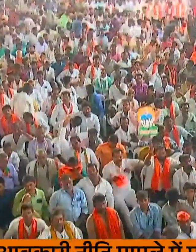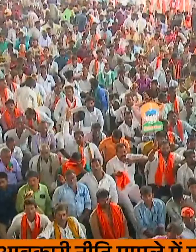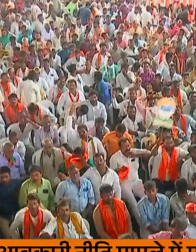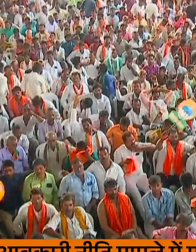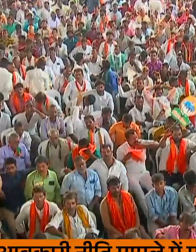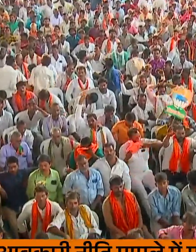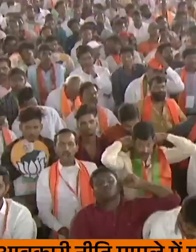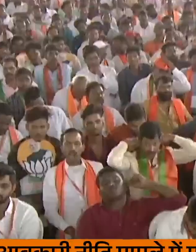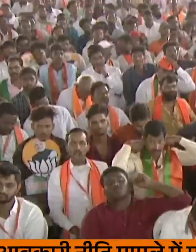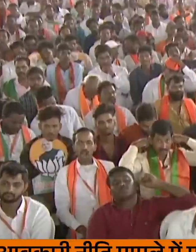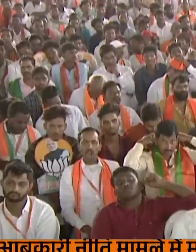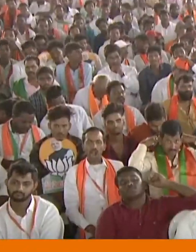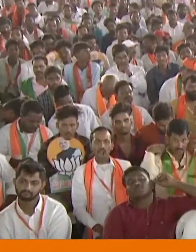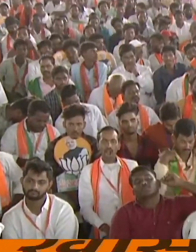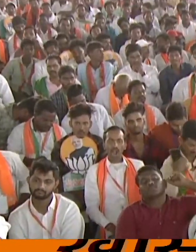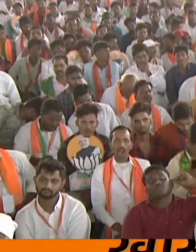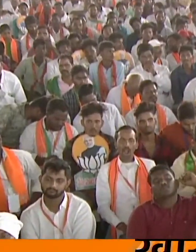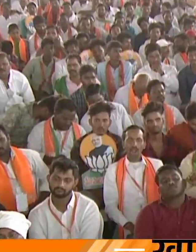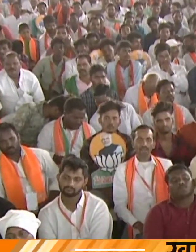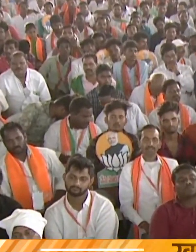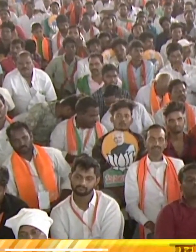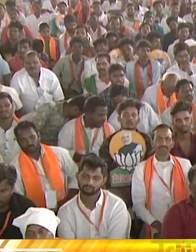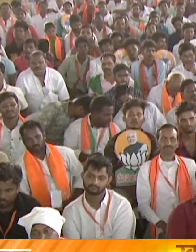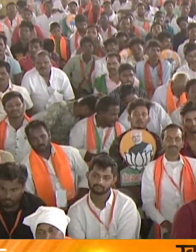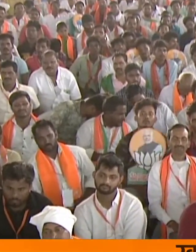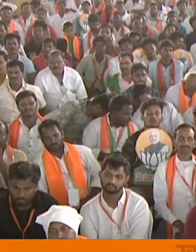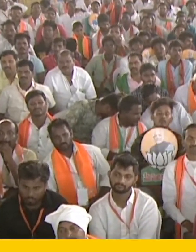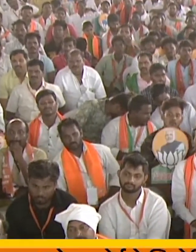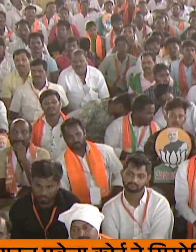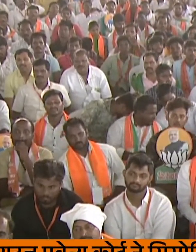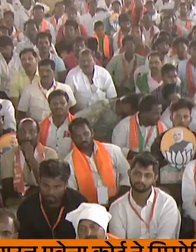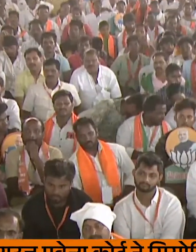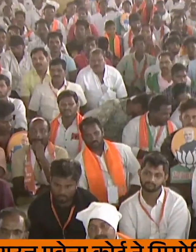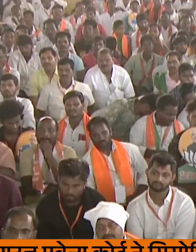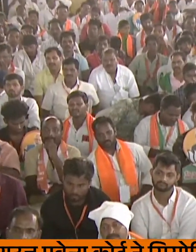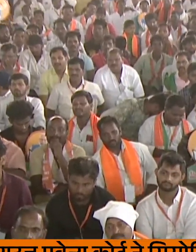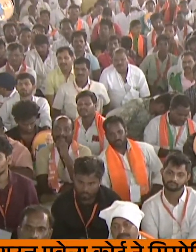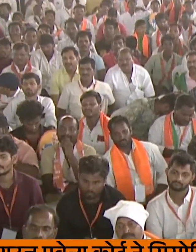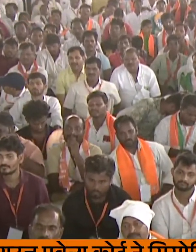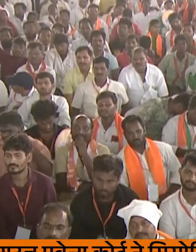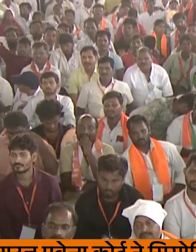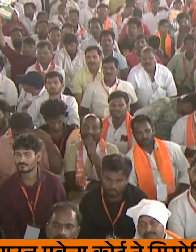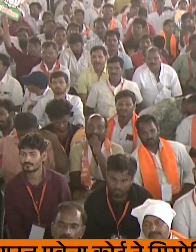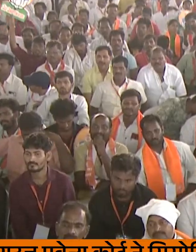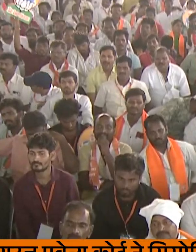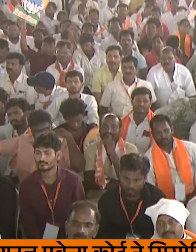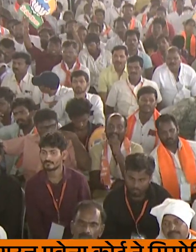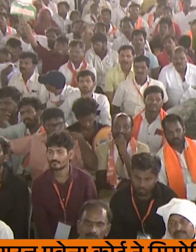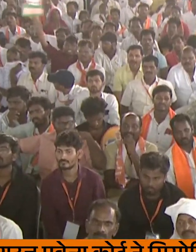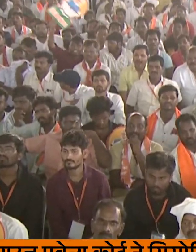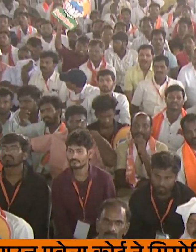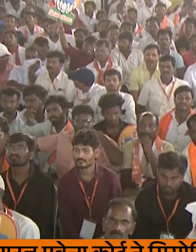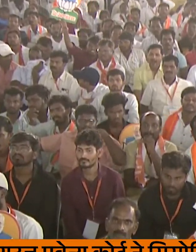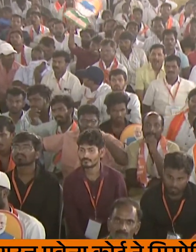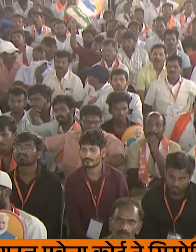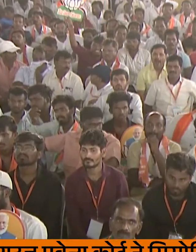మన ప్రజలందరూ కూడా అప్రమత్తంగా ఉండాలి. లేనట్లయితే మన తల్లిదండ్రులు సంపాదించినటువంటి ఈ